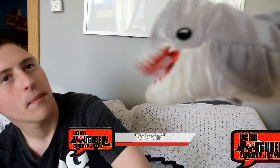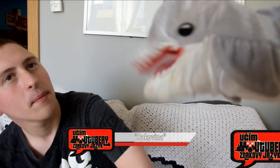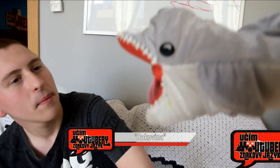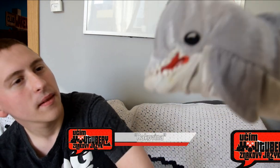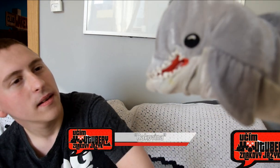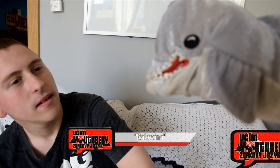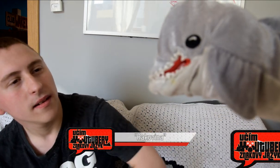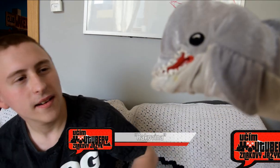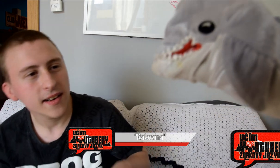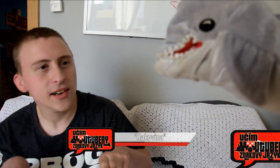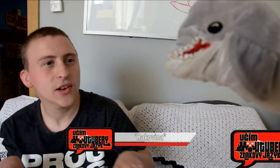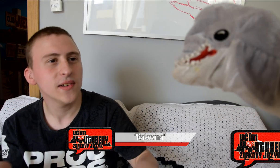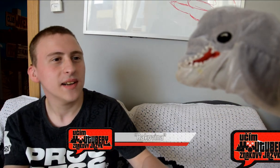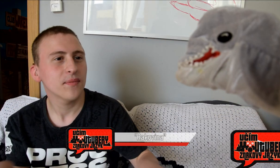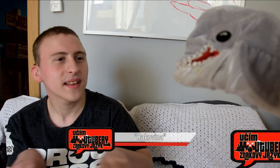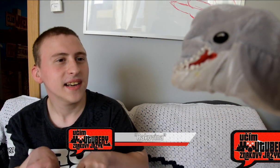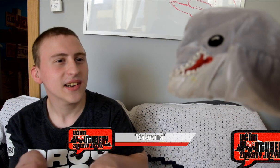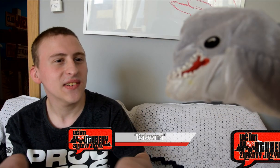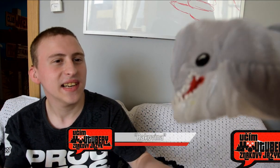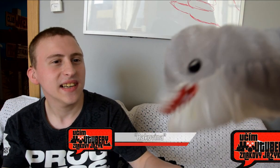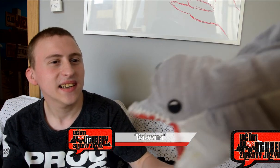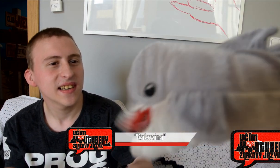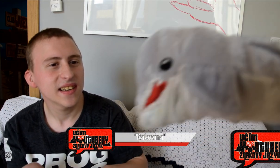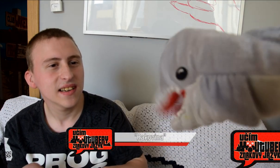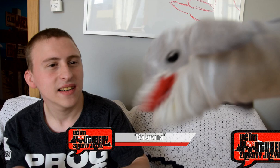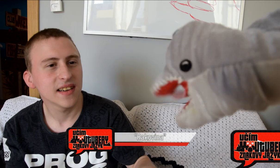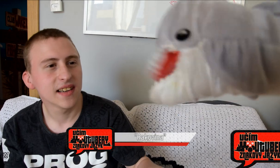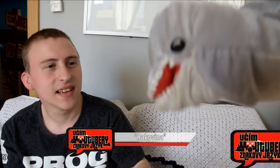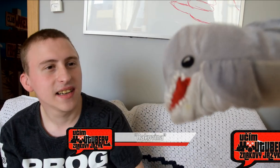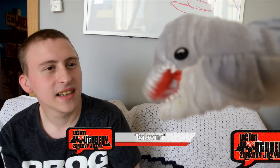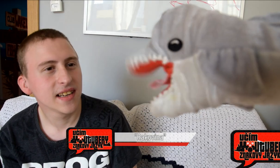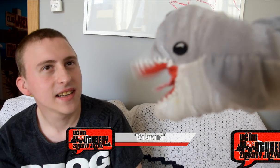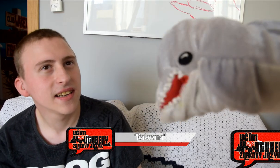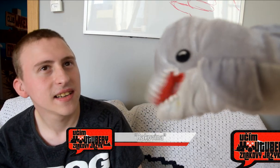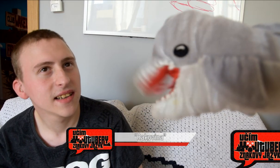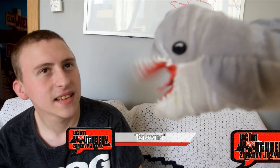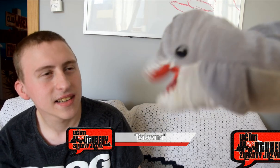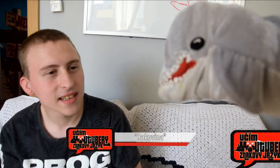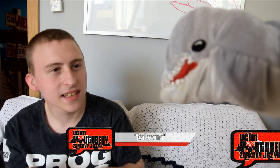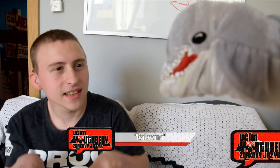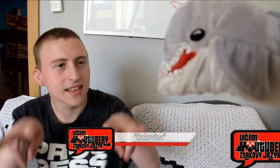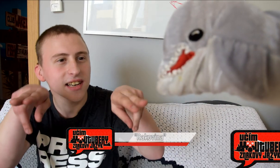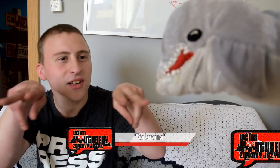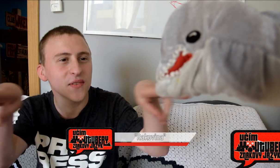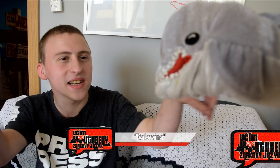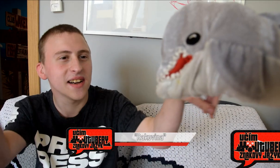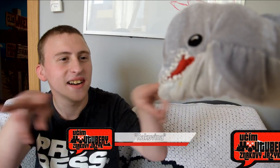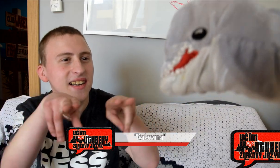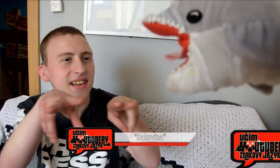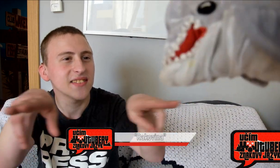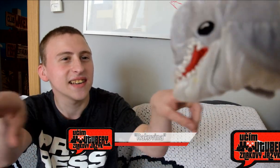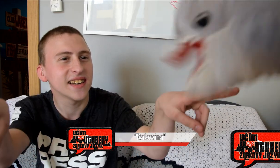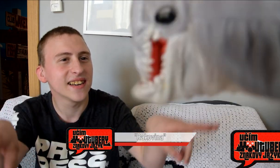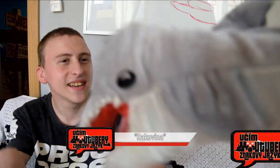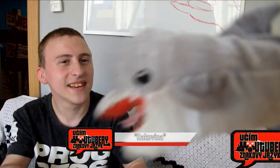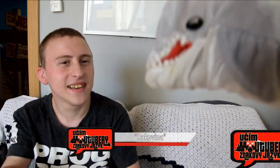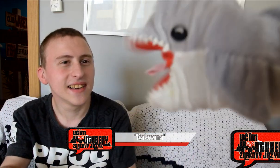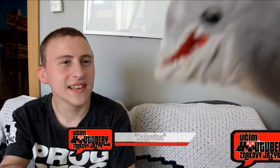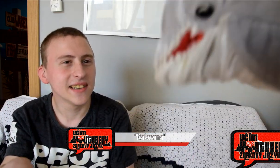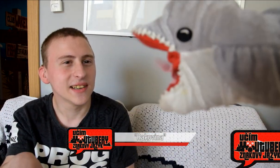rakovina. Rakovina, rakovina. Ty jak si ti rozlezí ty prsty, ukaž to vejš. Rakovina, rakovina. To neumím.